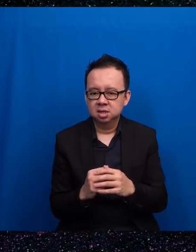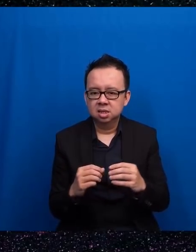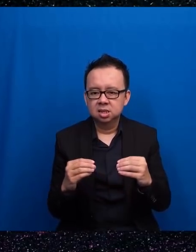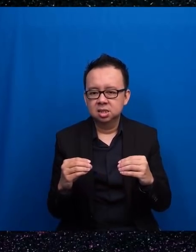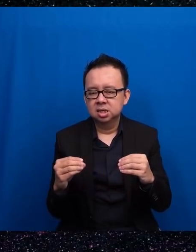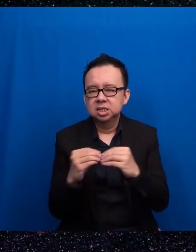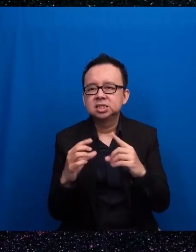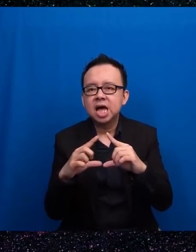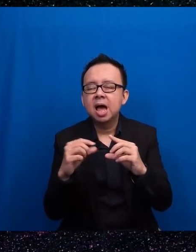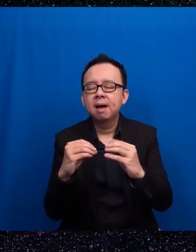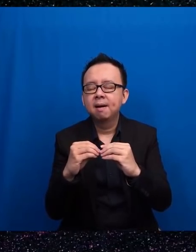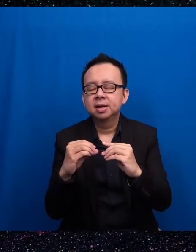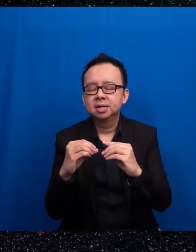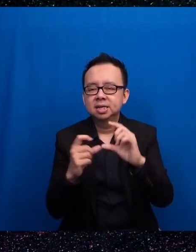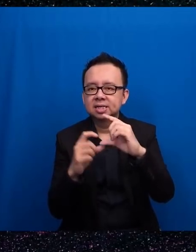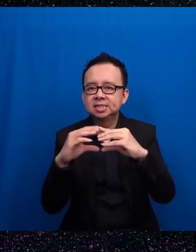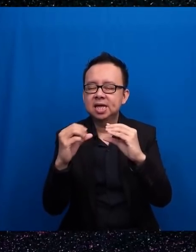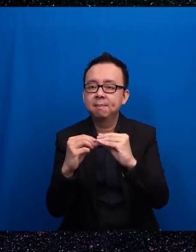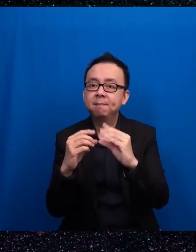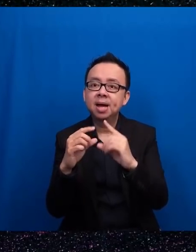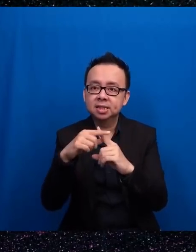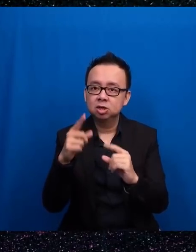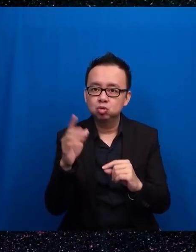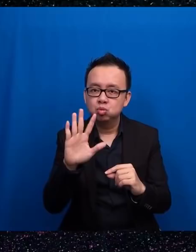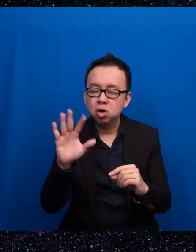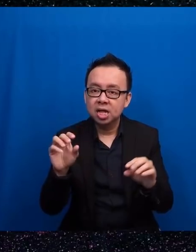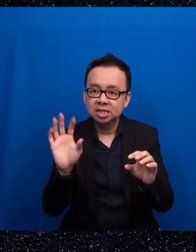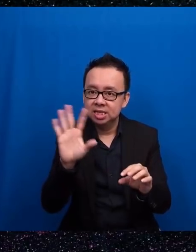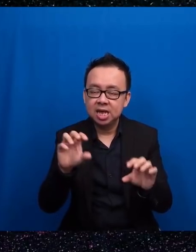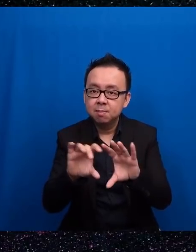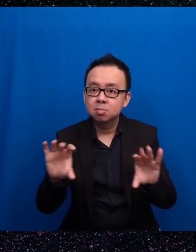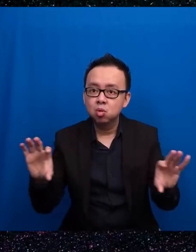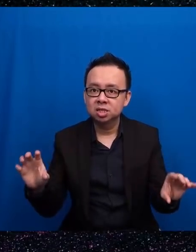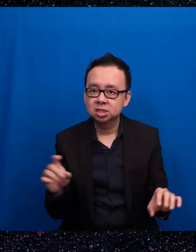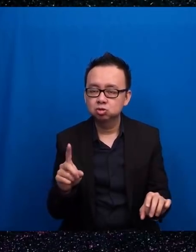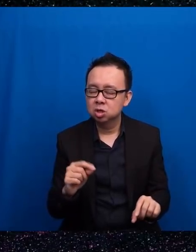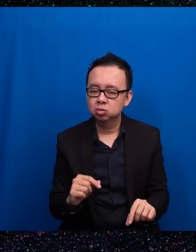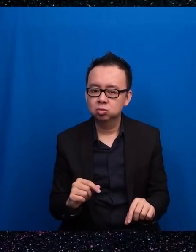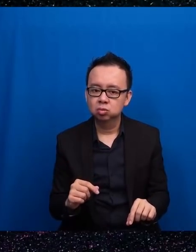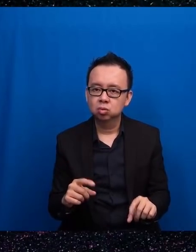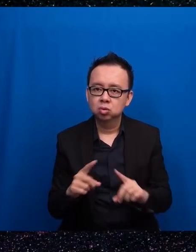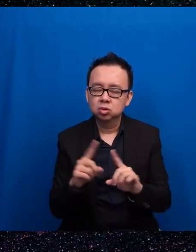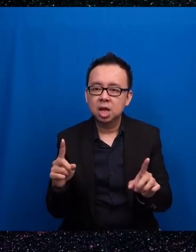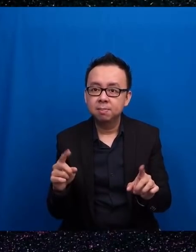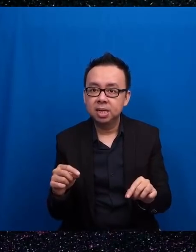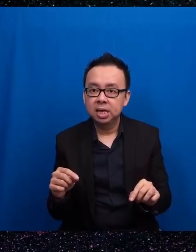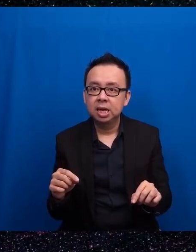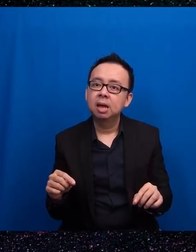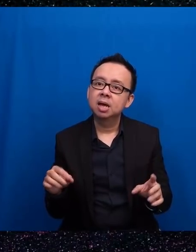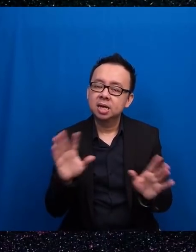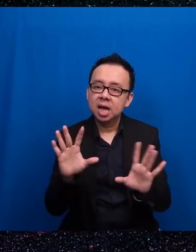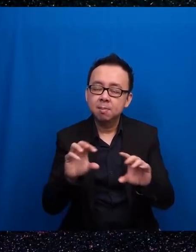Sabat bukan tidak berbuat sesuatu. Sabat itu saya sebut menganggur dengan visi. Itu sabat.